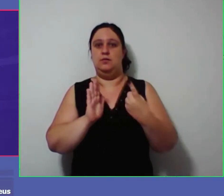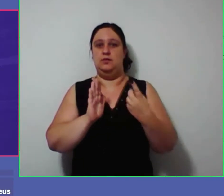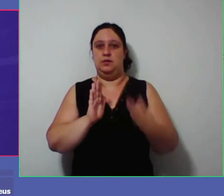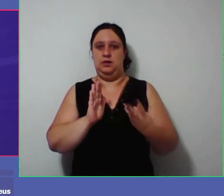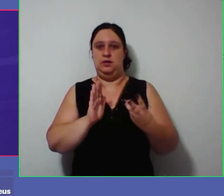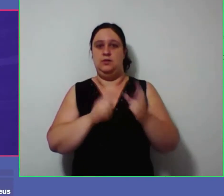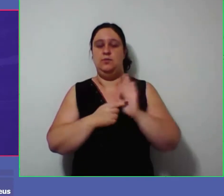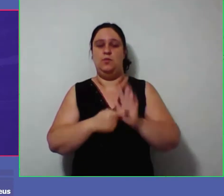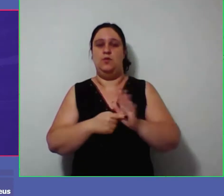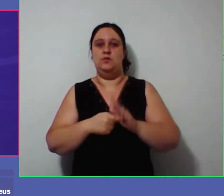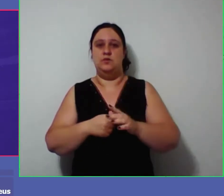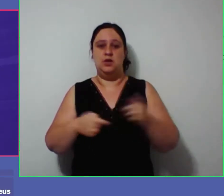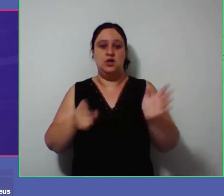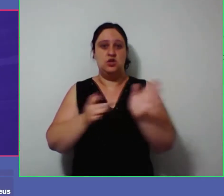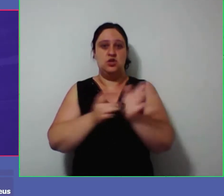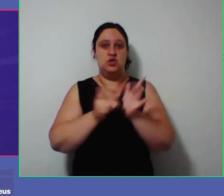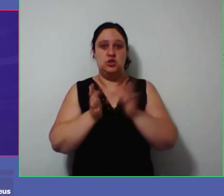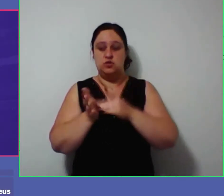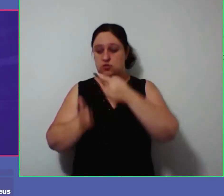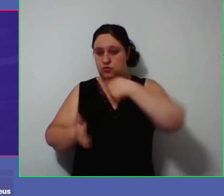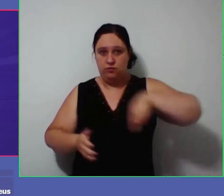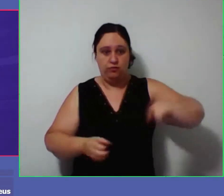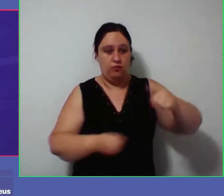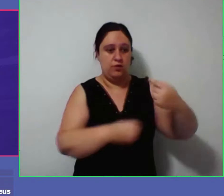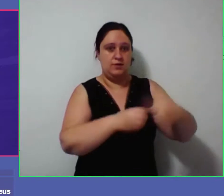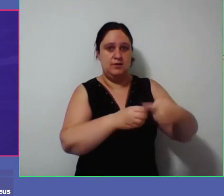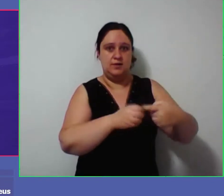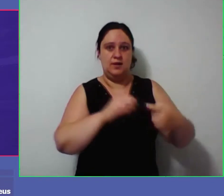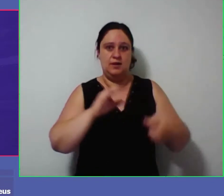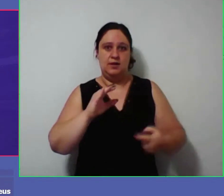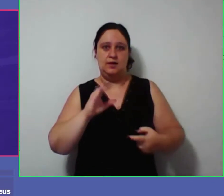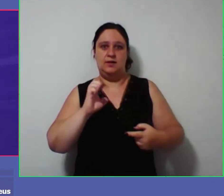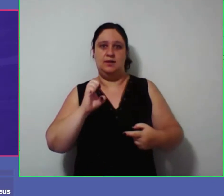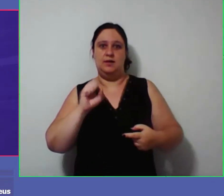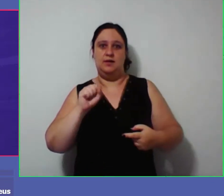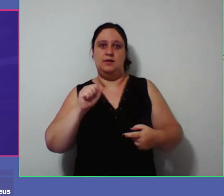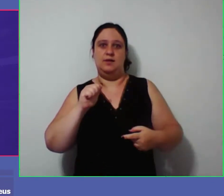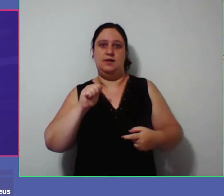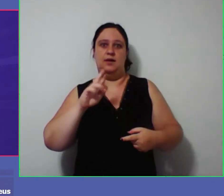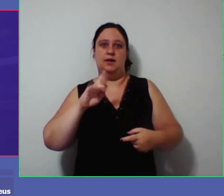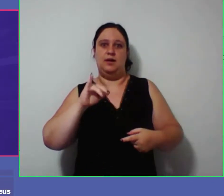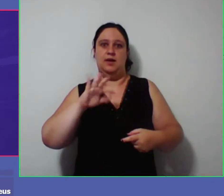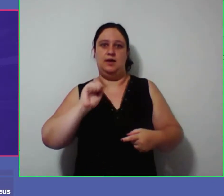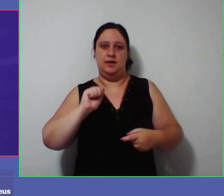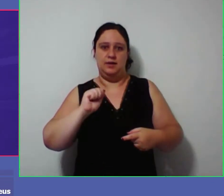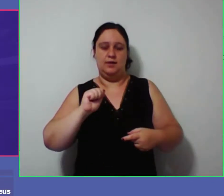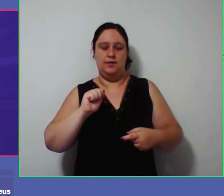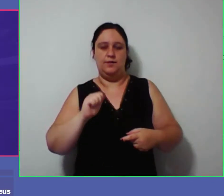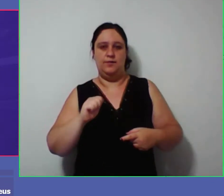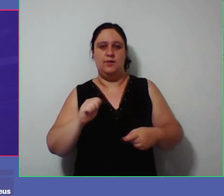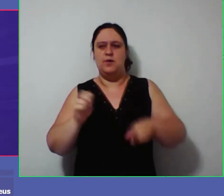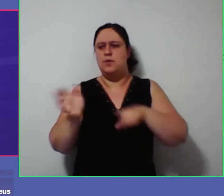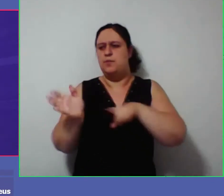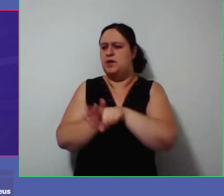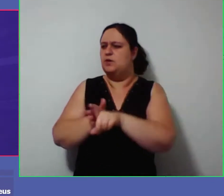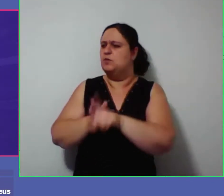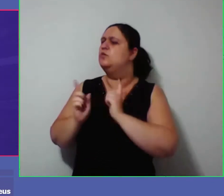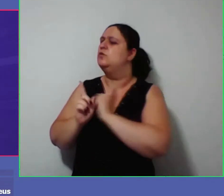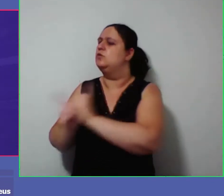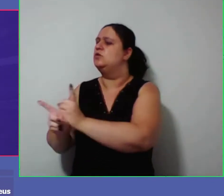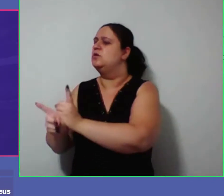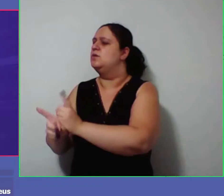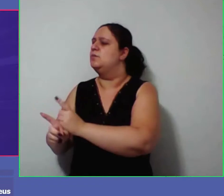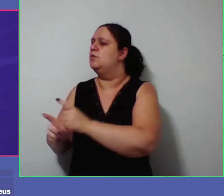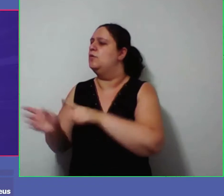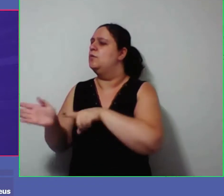de Cesareia de Filipe, perguntou a seus discípulos: quem diz o povo ser o Filho